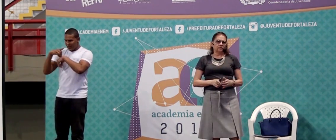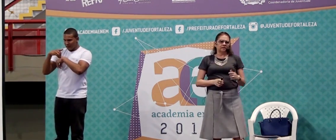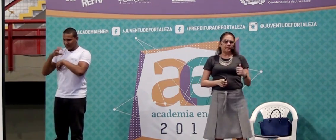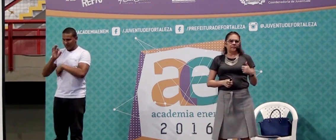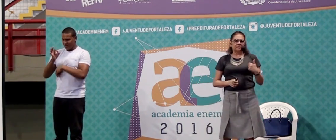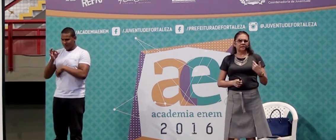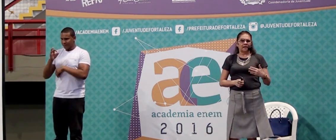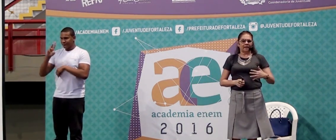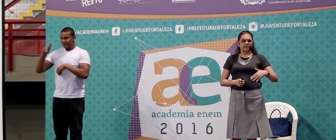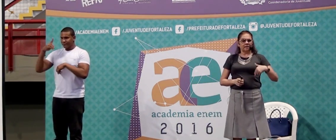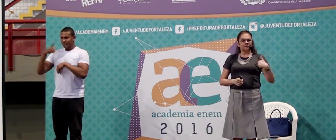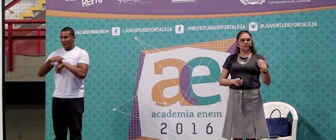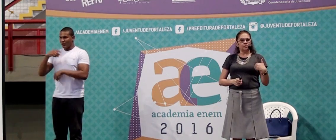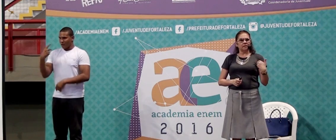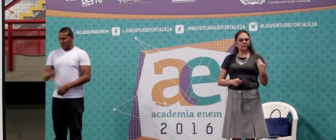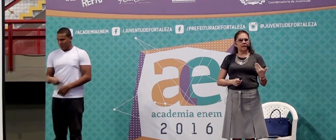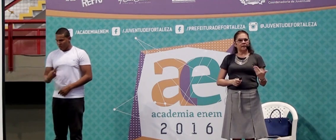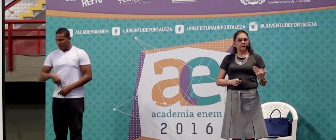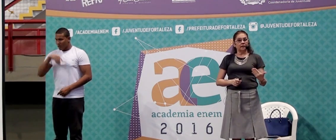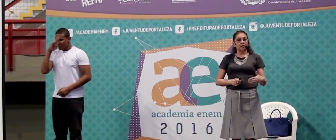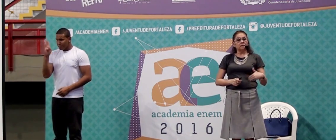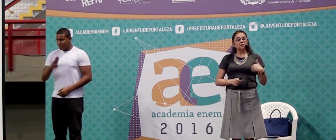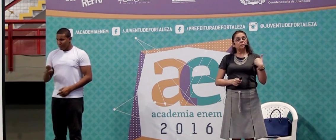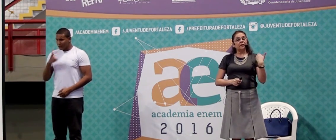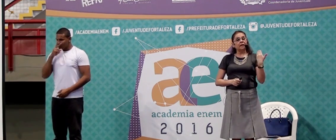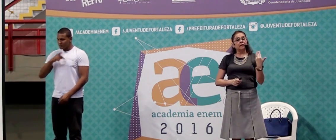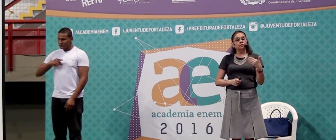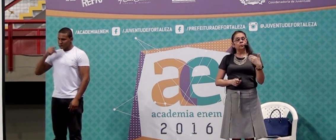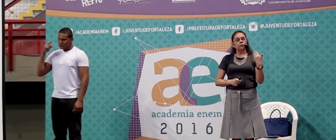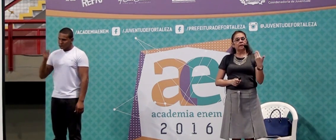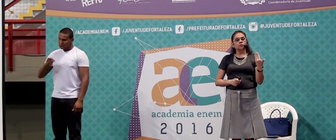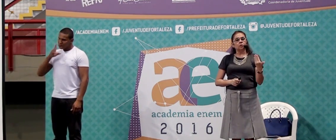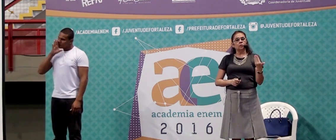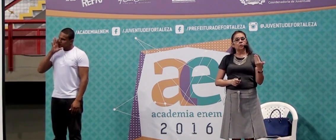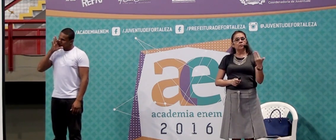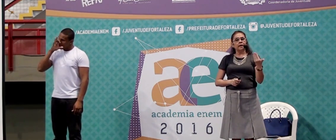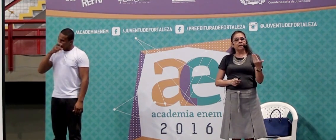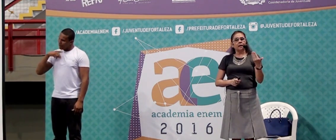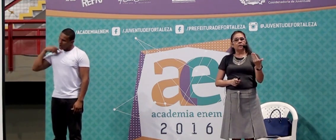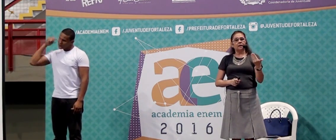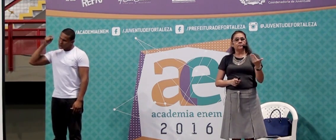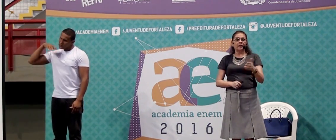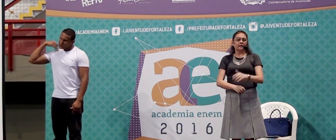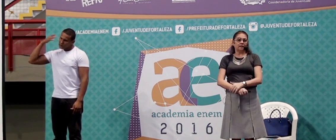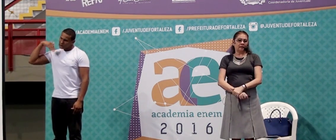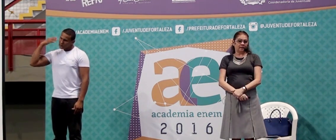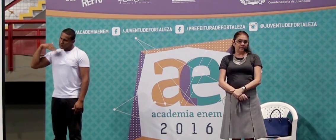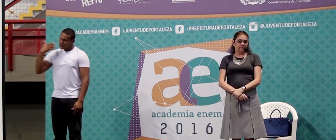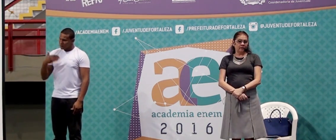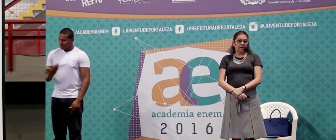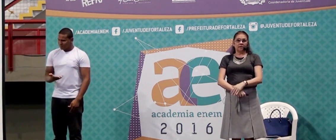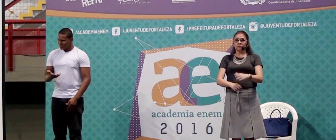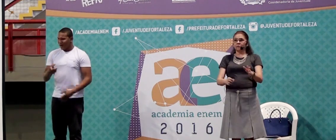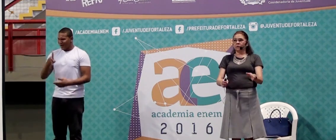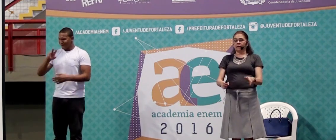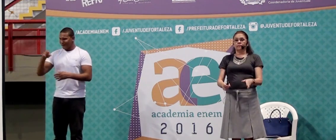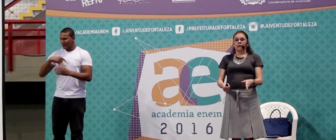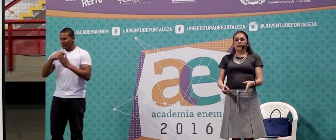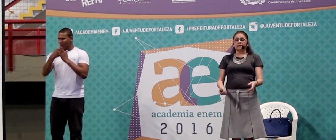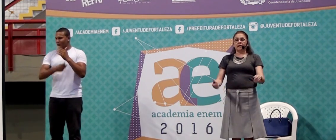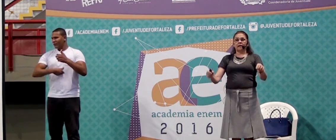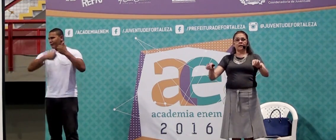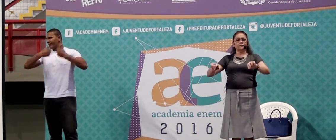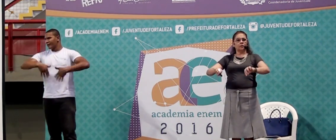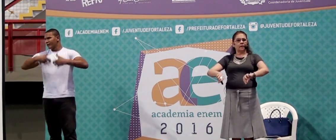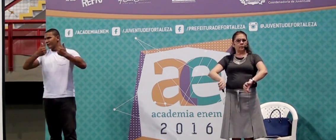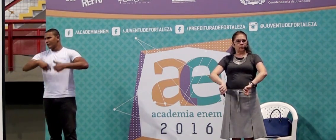adianta você passar a redação inteira explicando para o leitor como é que alguém pega dengue. A história,